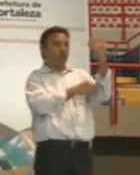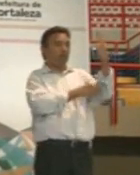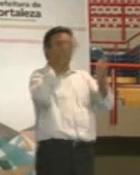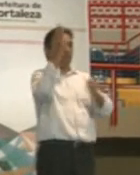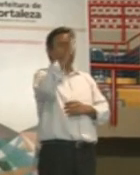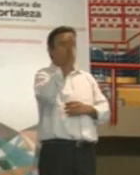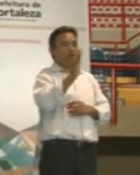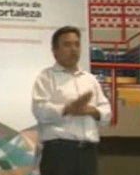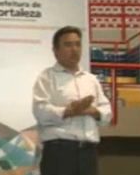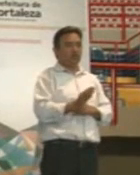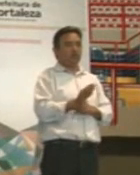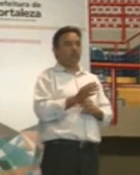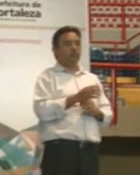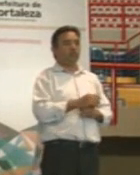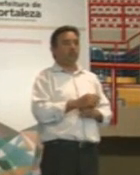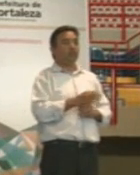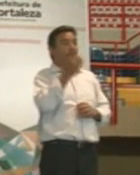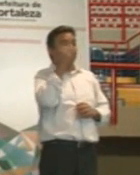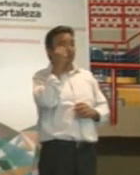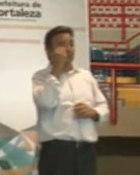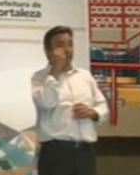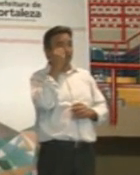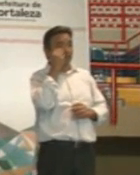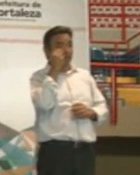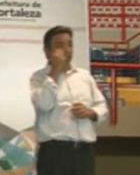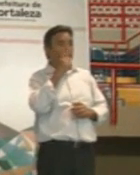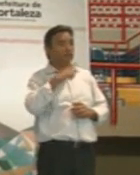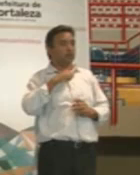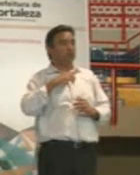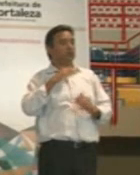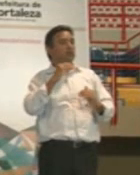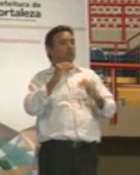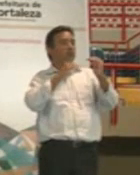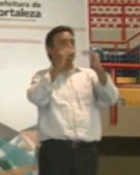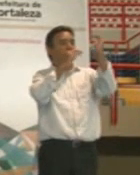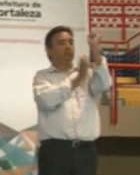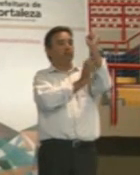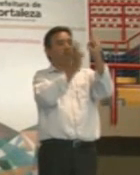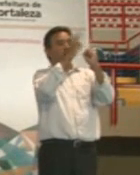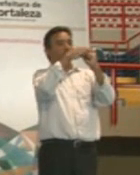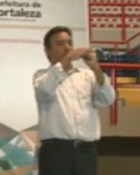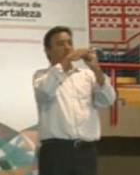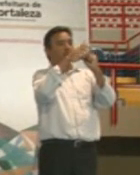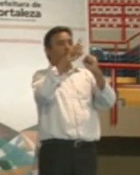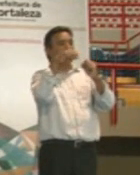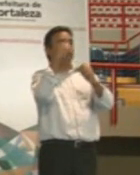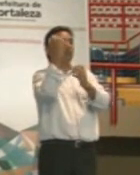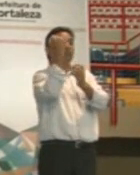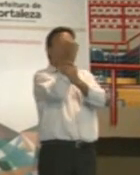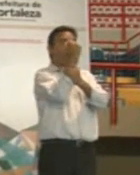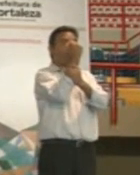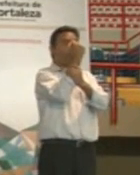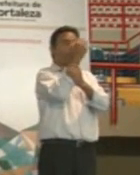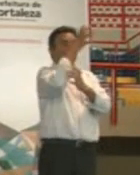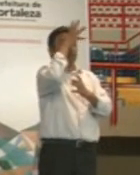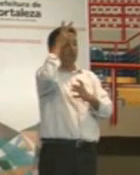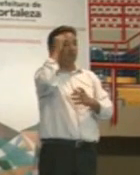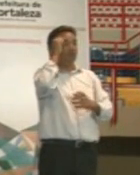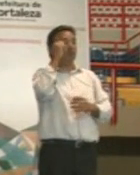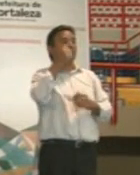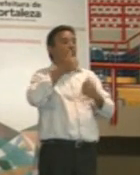poder tentar fazer com que ocorra esse desenvolvimento sustentável. A proteção da Amazônia legal,